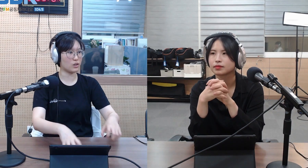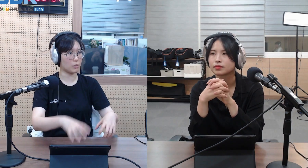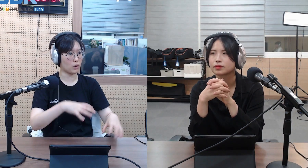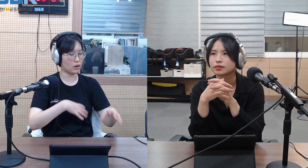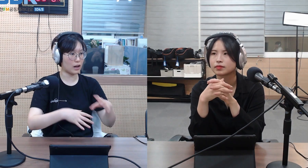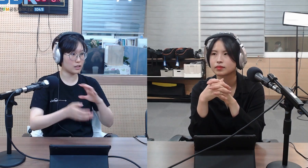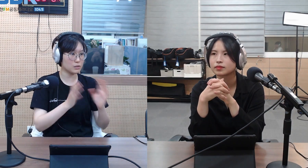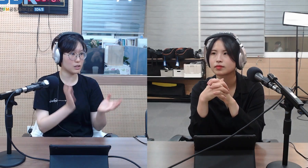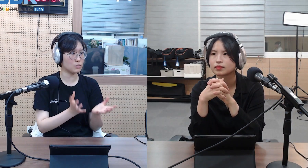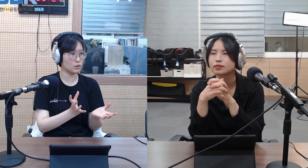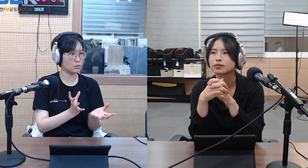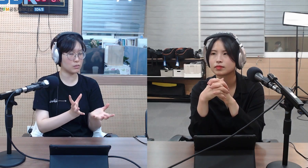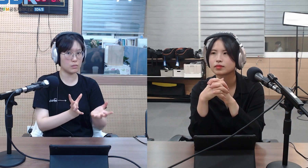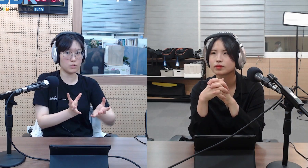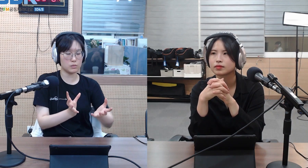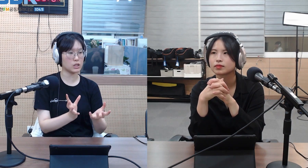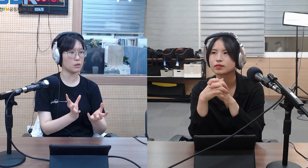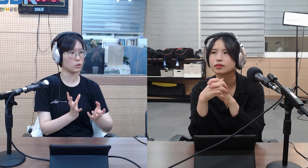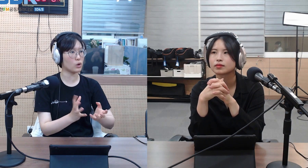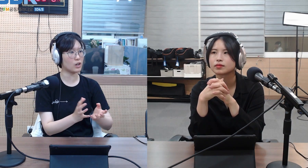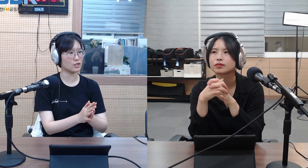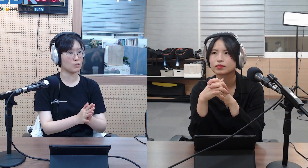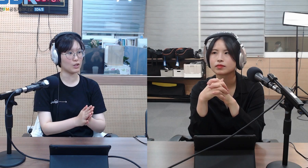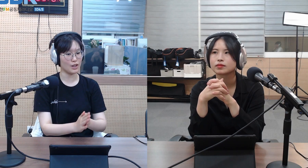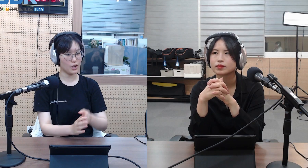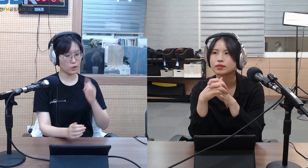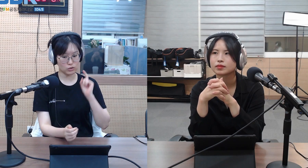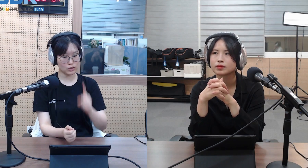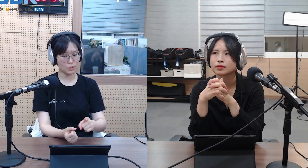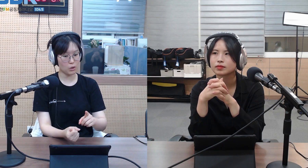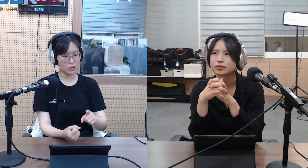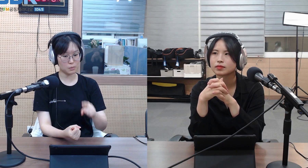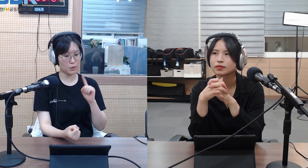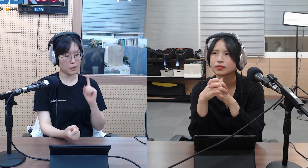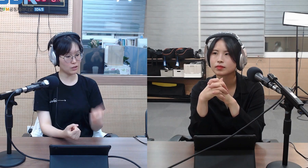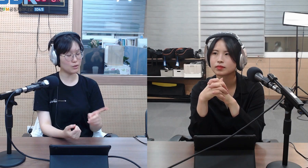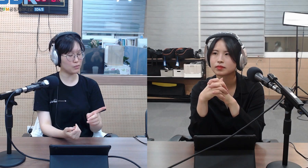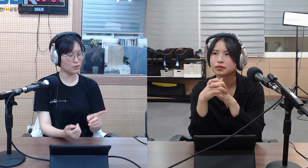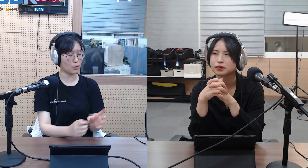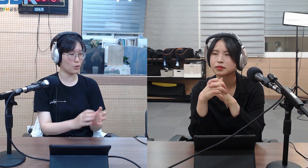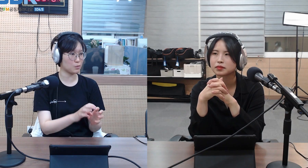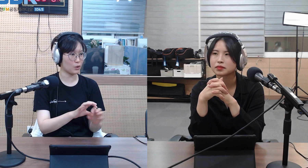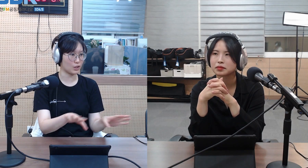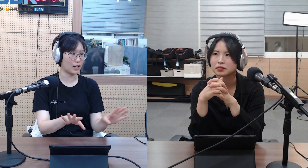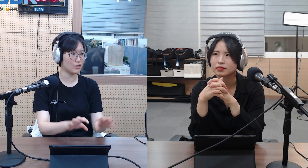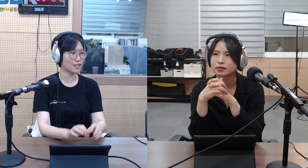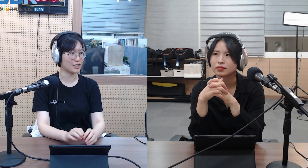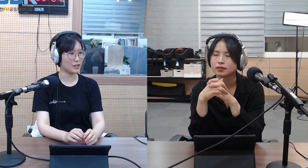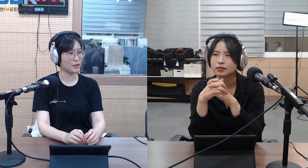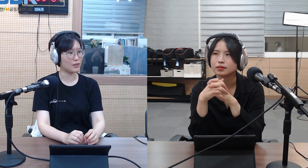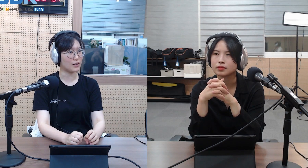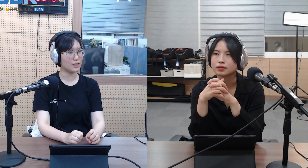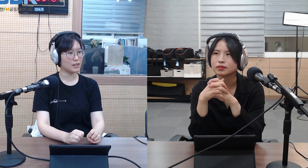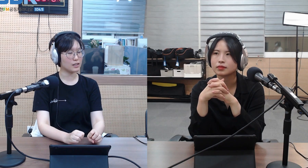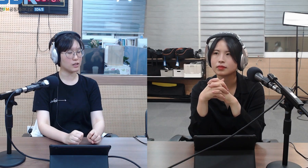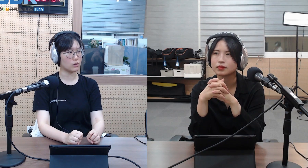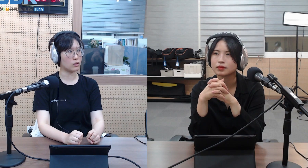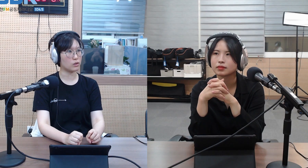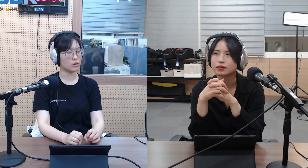뭐 가끔씩 음식을 못 정하겠으면은 너 중식 먹고 싶어, 패스트푸드 먹고 싶어 이렇게 나뉘잖아요. 그래서